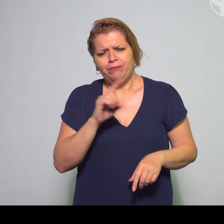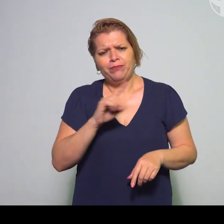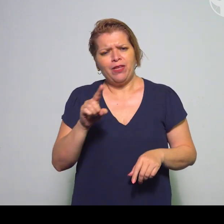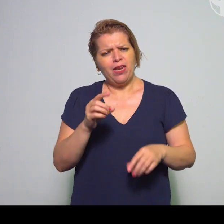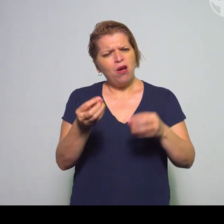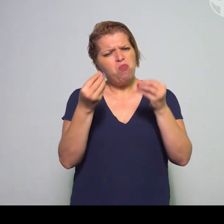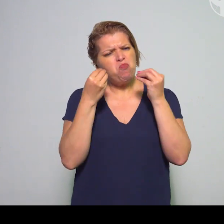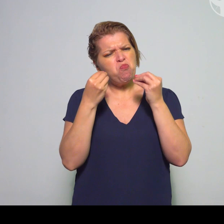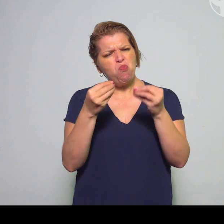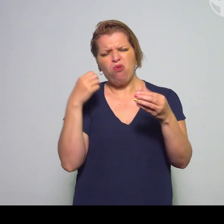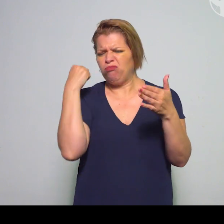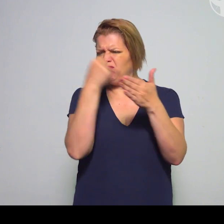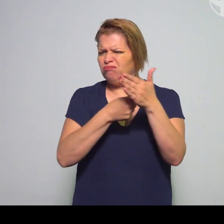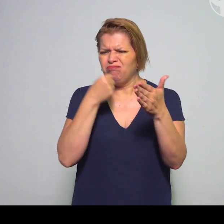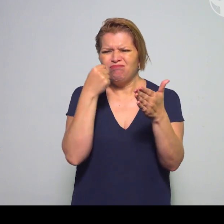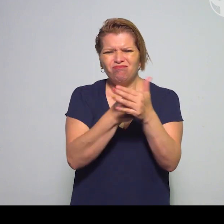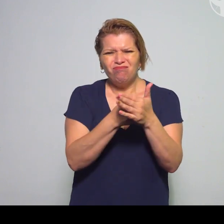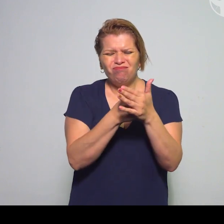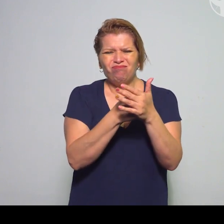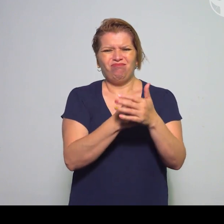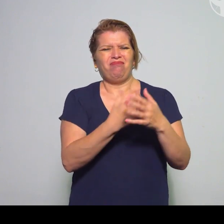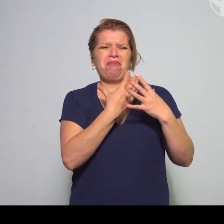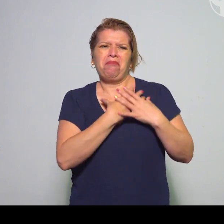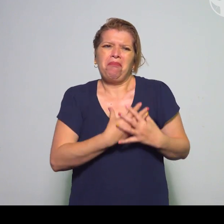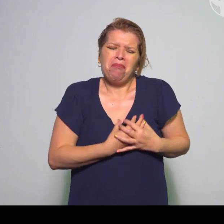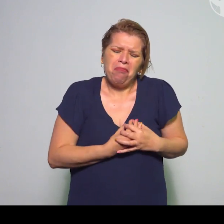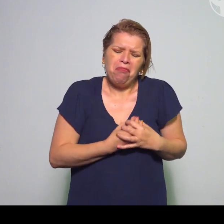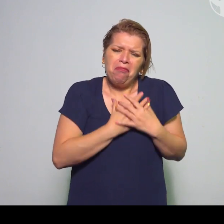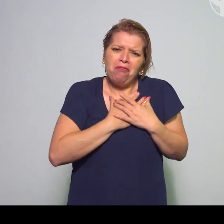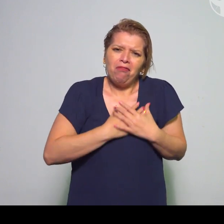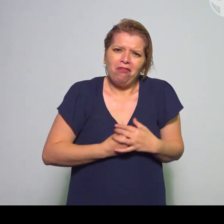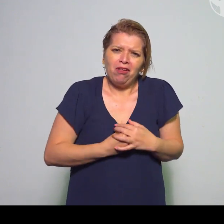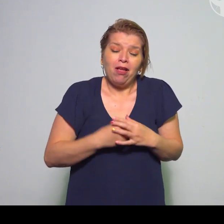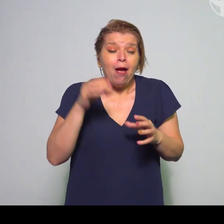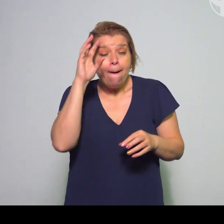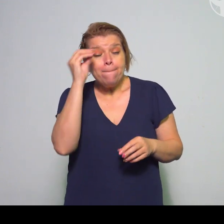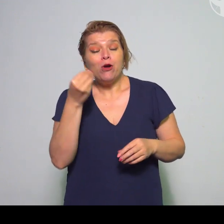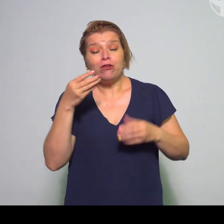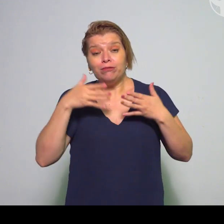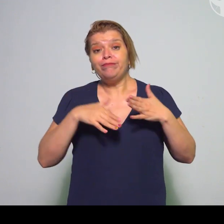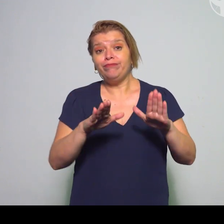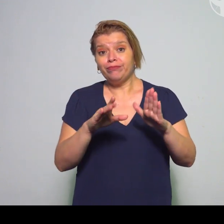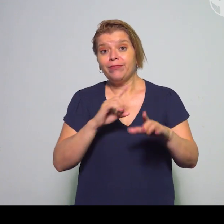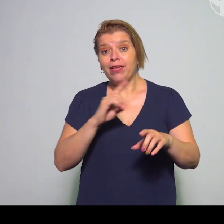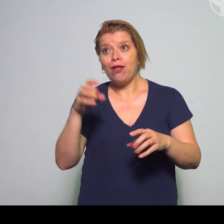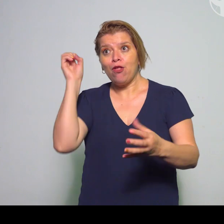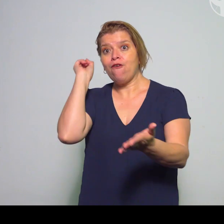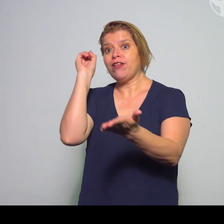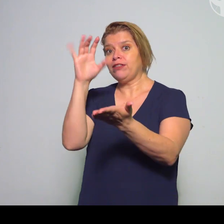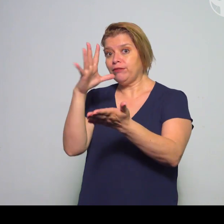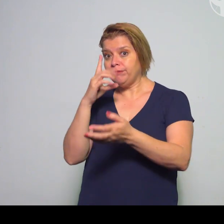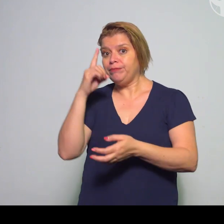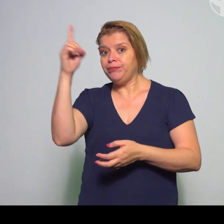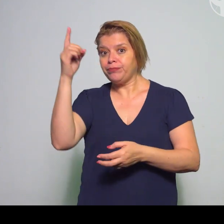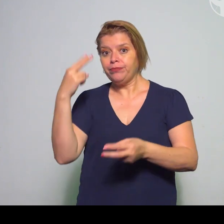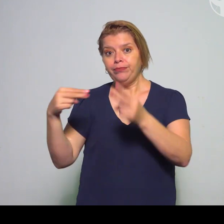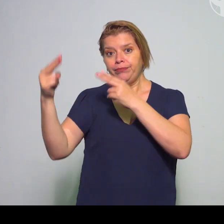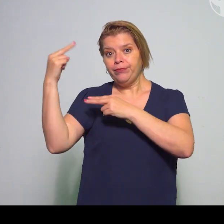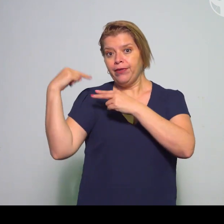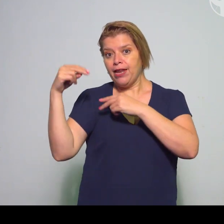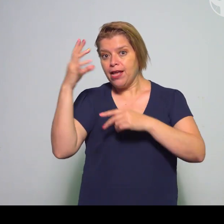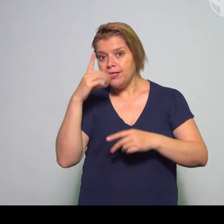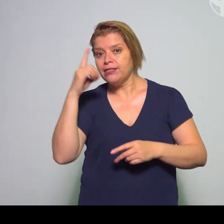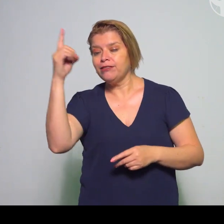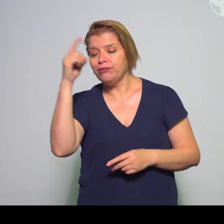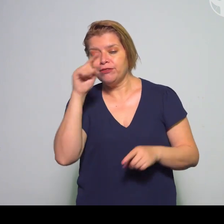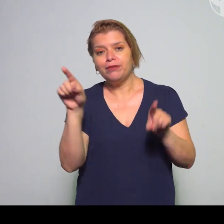terrible calamidad o una tragedia, ya que los hijos eran considerados como una bendición de Dios, eran una herencia